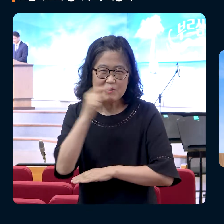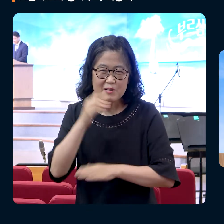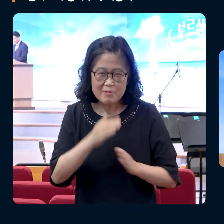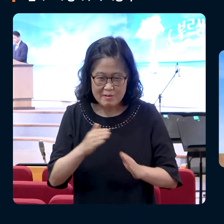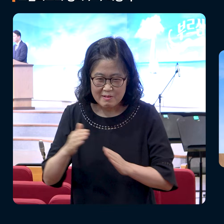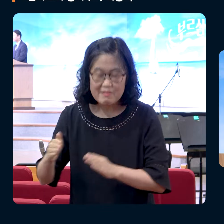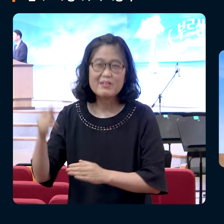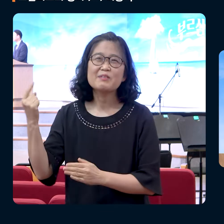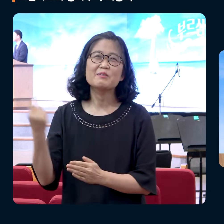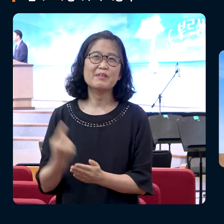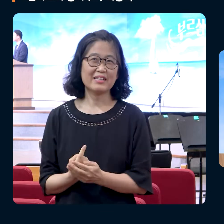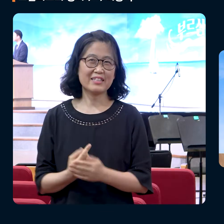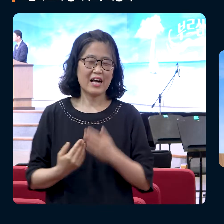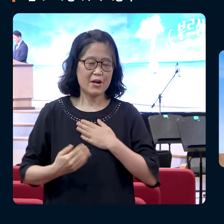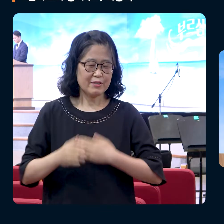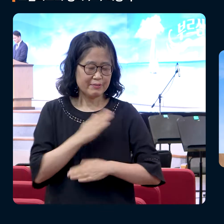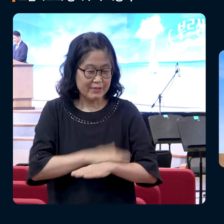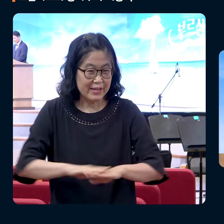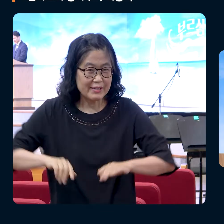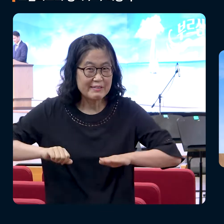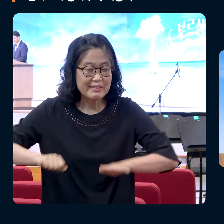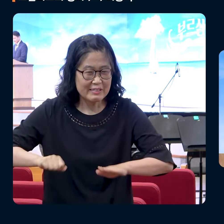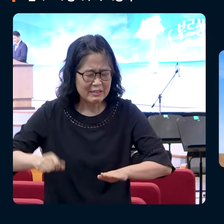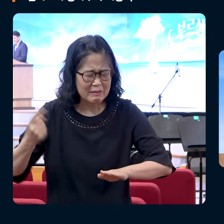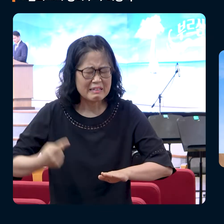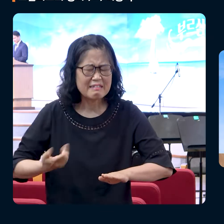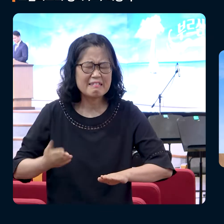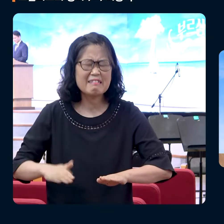들었습니다. 저도 잘 갈고 나왔어야 되는데,